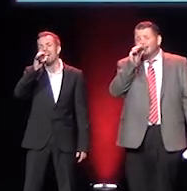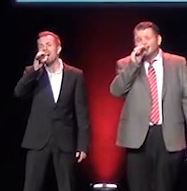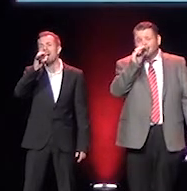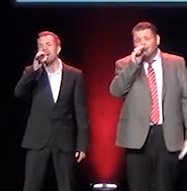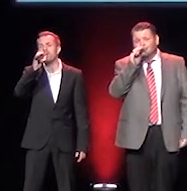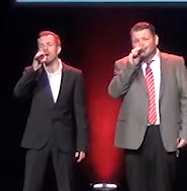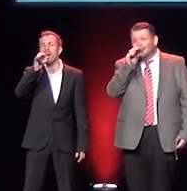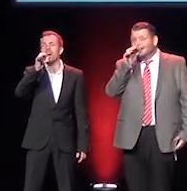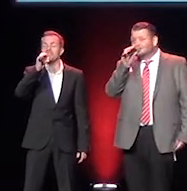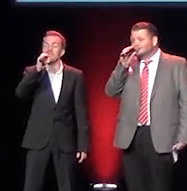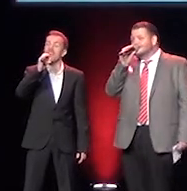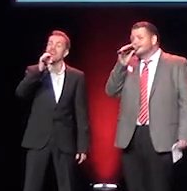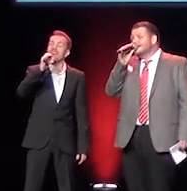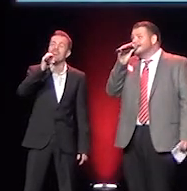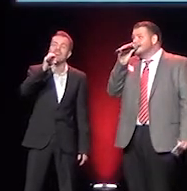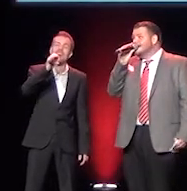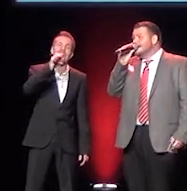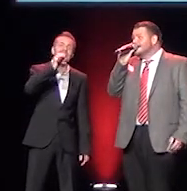egal was doch